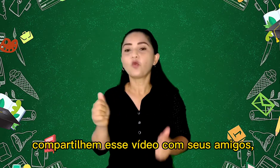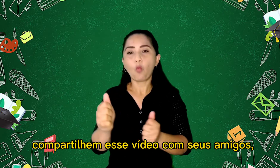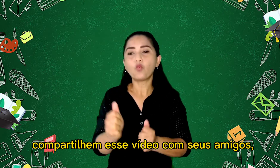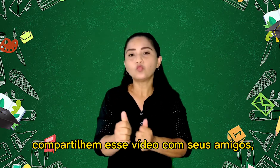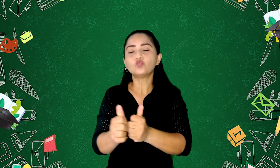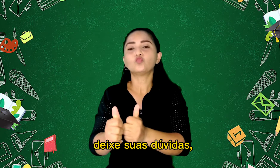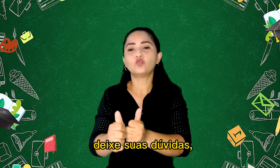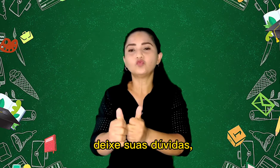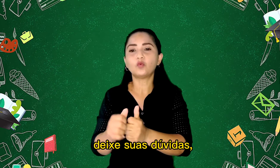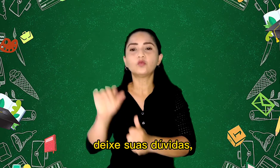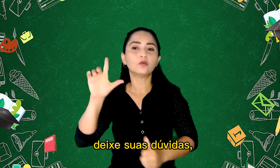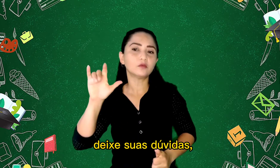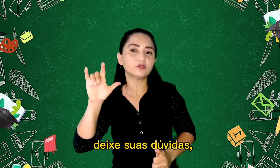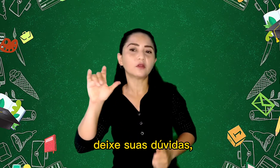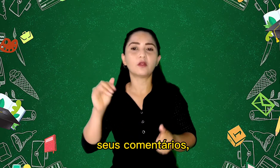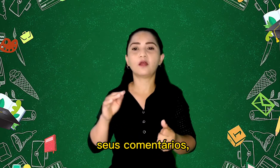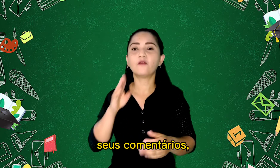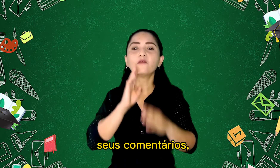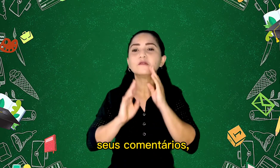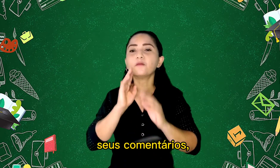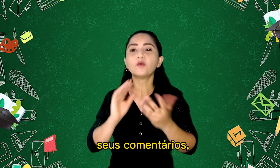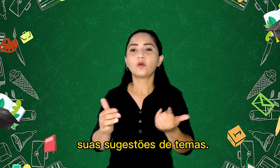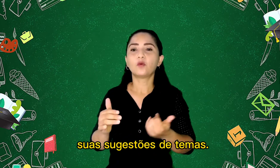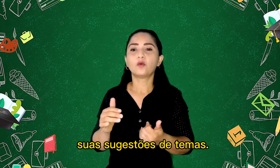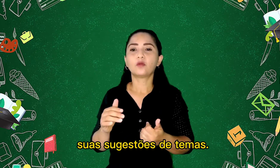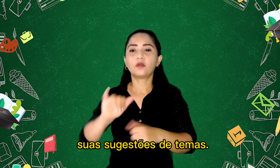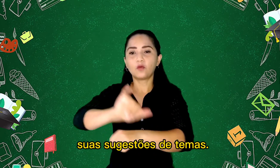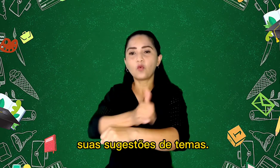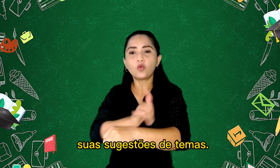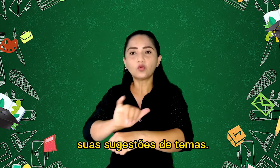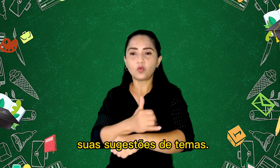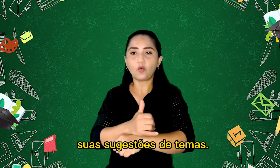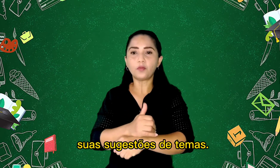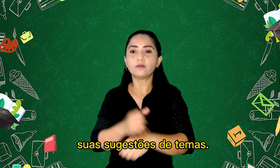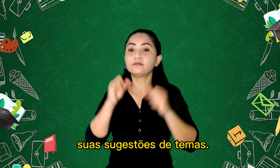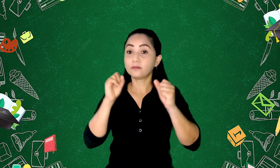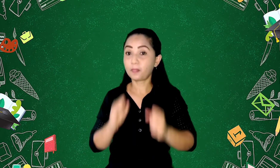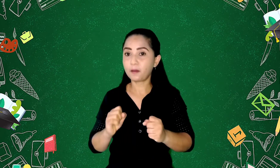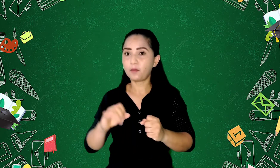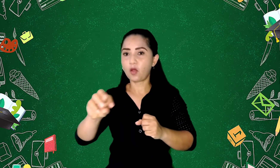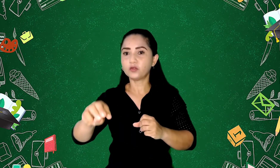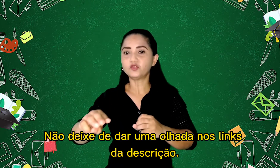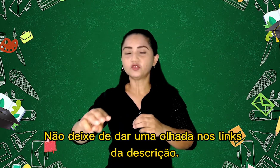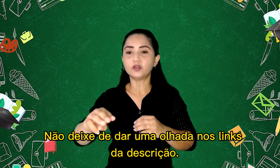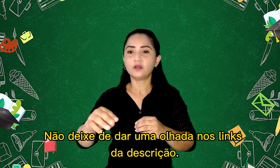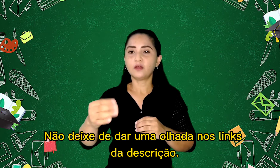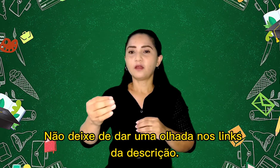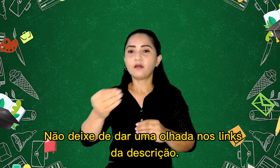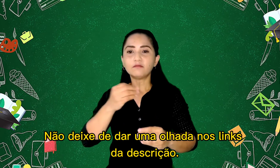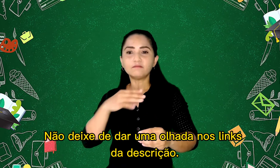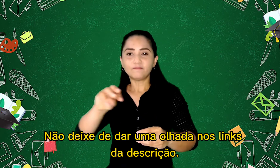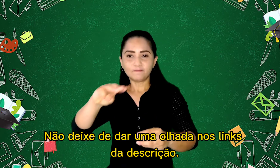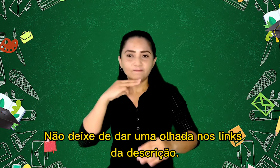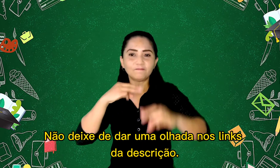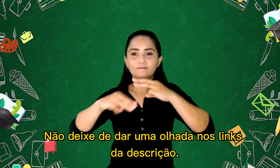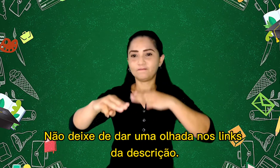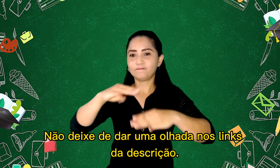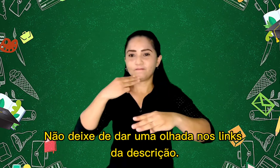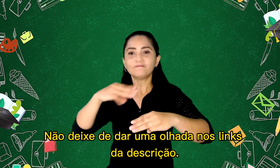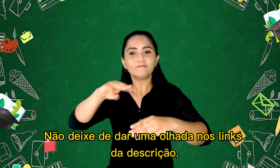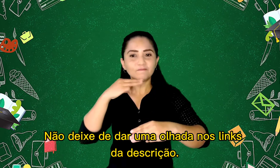seus amigos, deixe suas dúvidas, seus comentários, suas sugestões de temas. Não deixe de